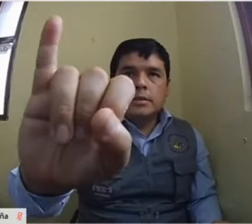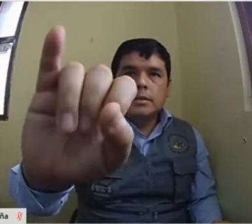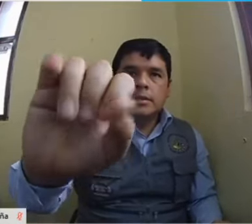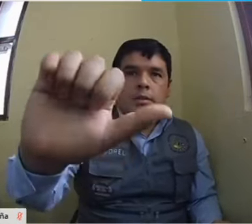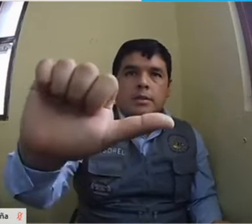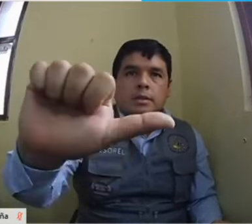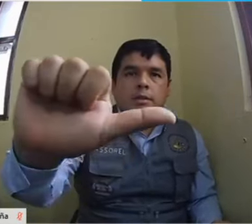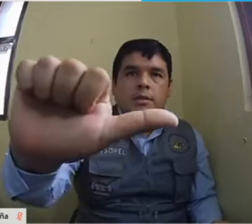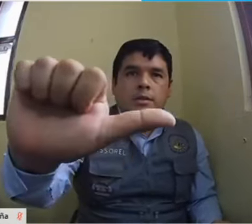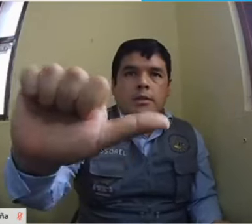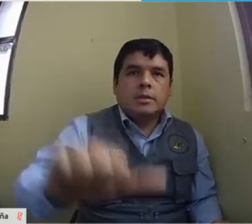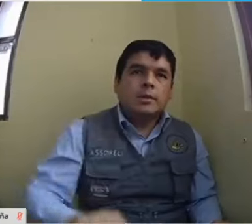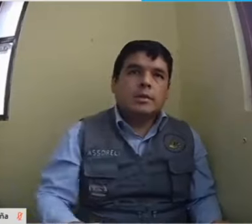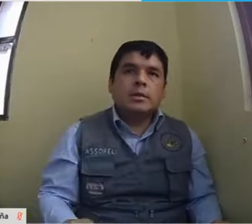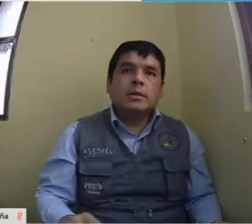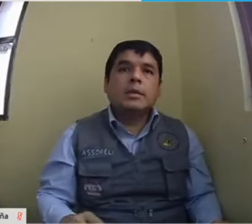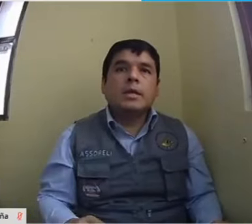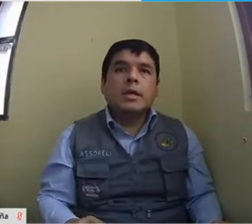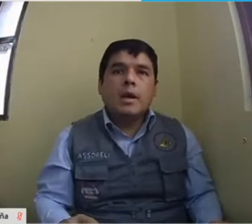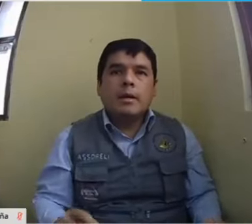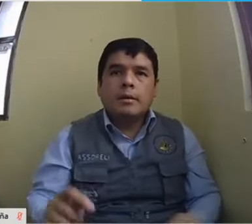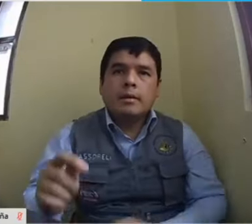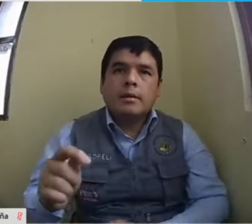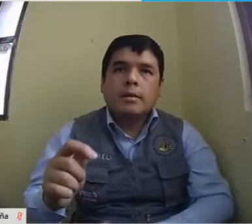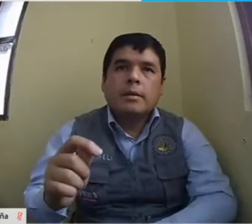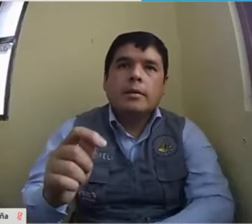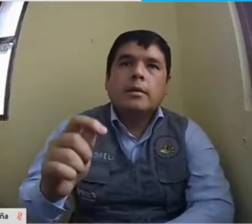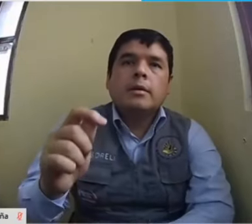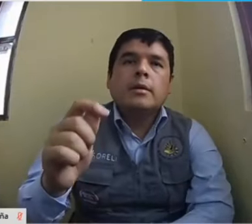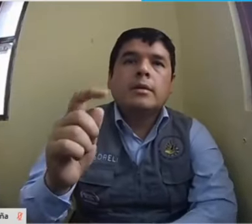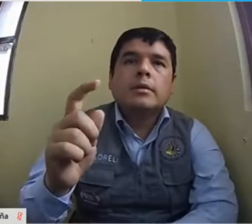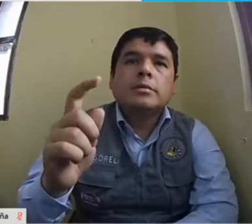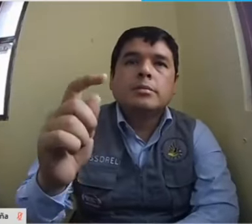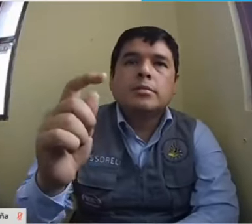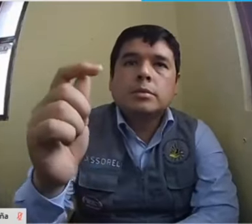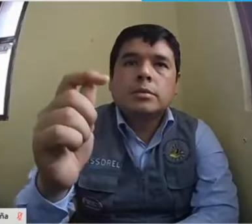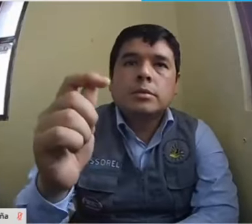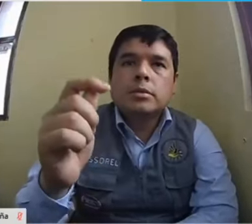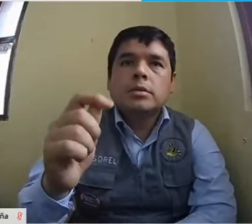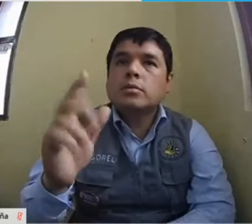A ver si identifican el letreo de Ronald. Tía, exacto, tía.